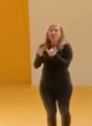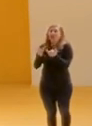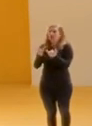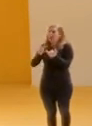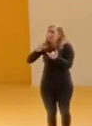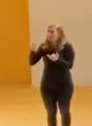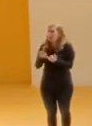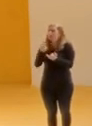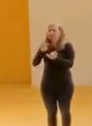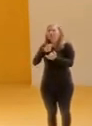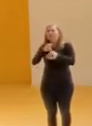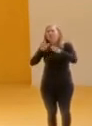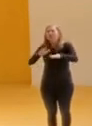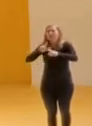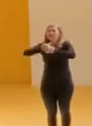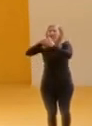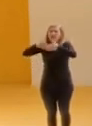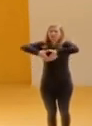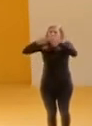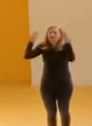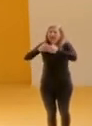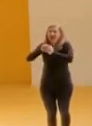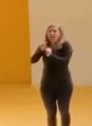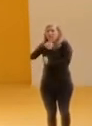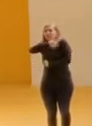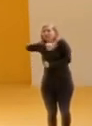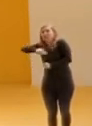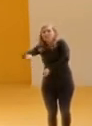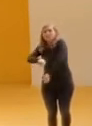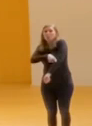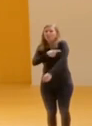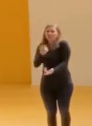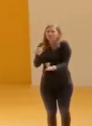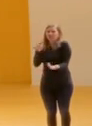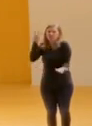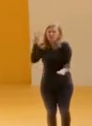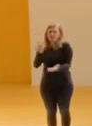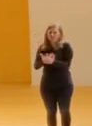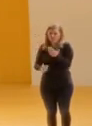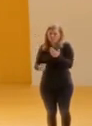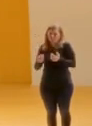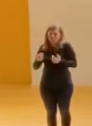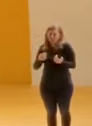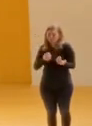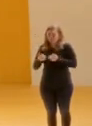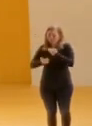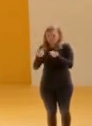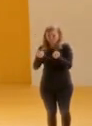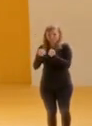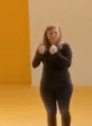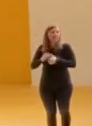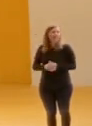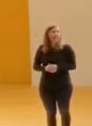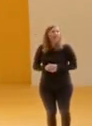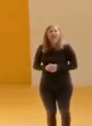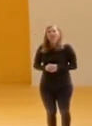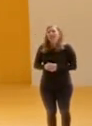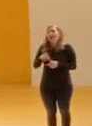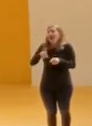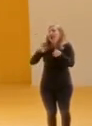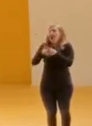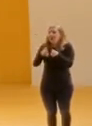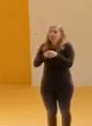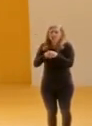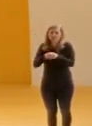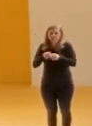spędzić na tym całe dnie albo i tygodnie no to w tym momencie gra przestaje być warta świeczki Aczkolwiek ta zmienna czasowa też